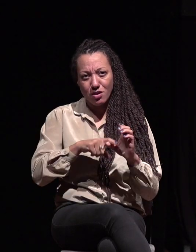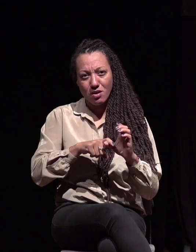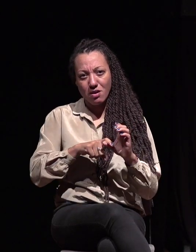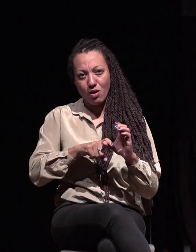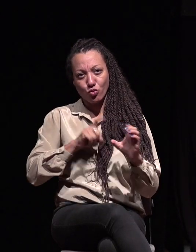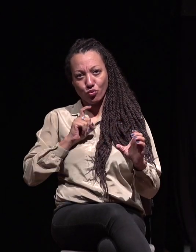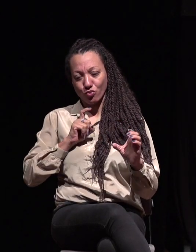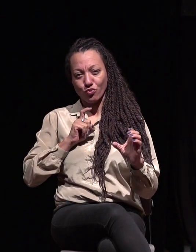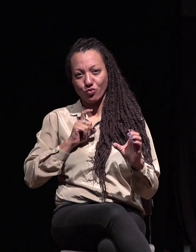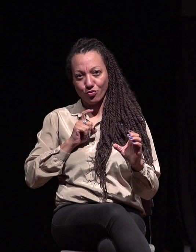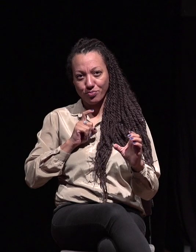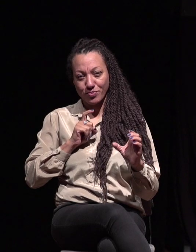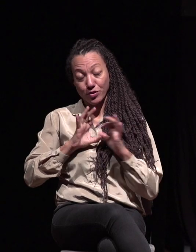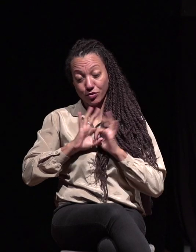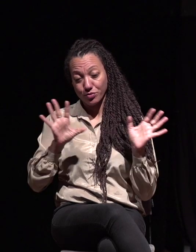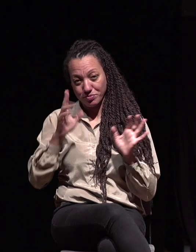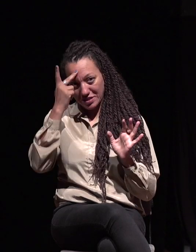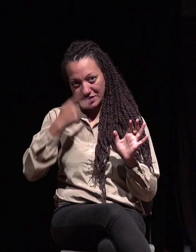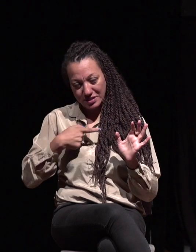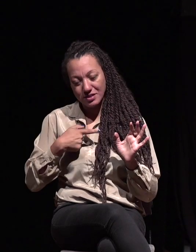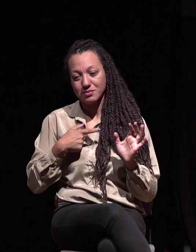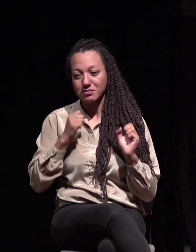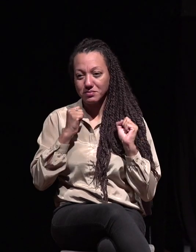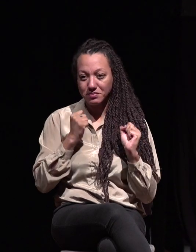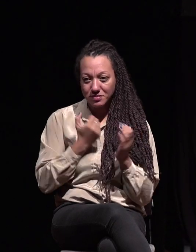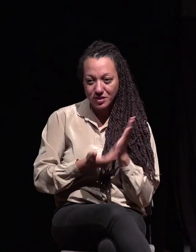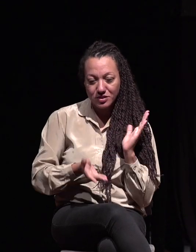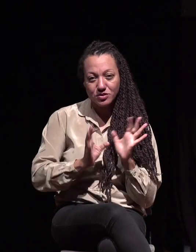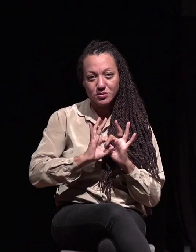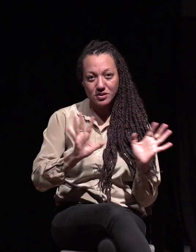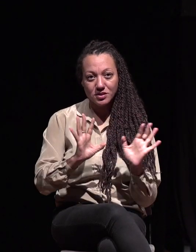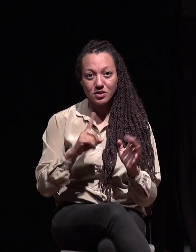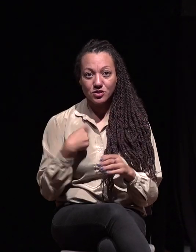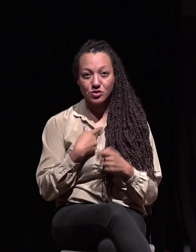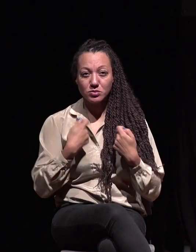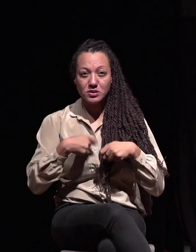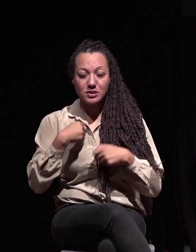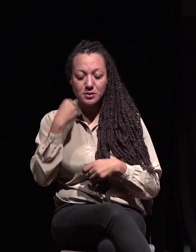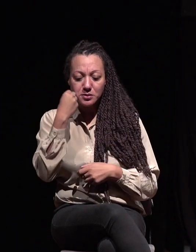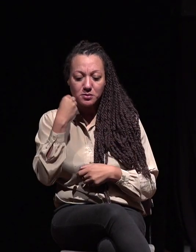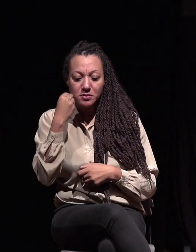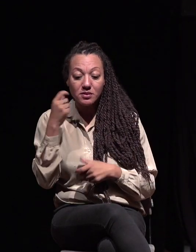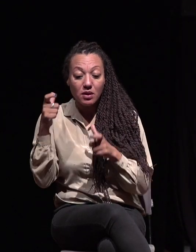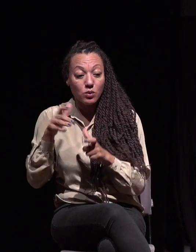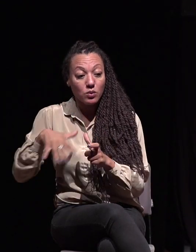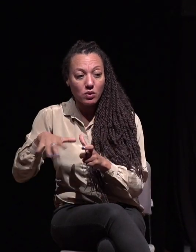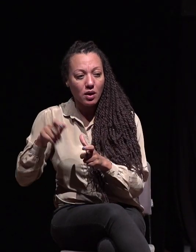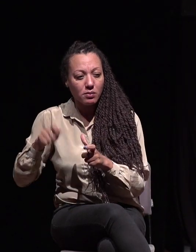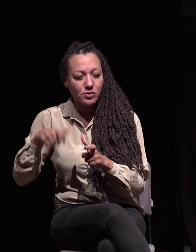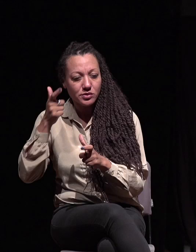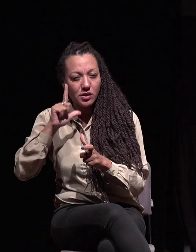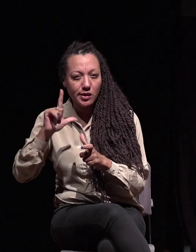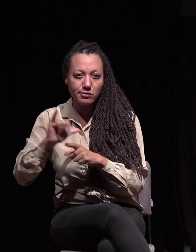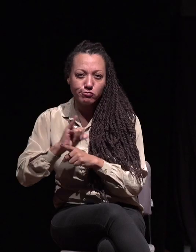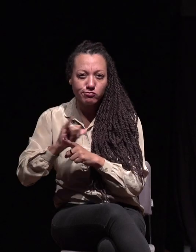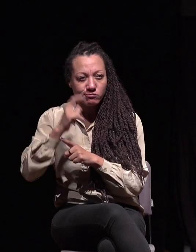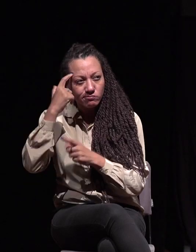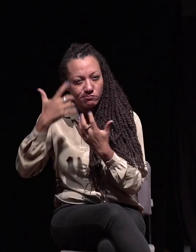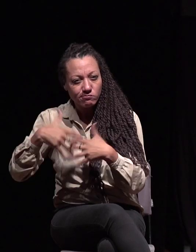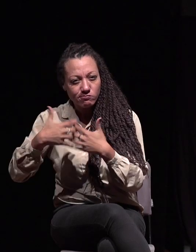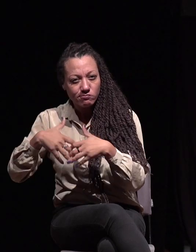que resguardar um espaço para experimentar e falar delas. E acho que a Lina fez isso a vida inteira, por ter